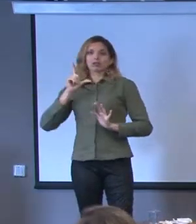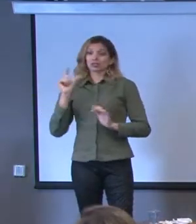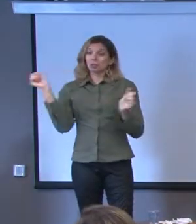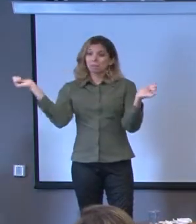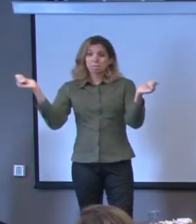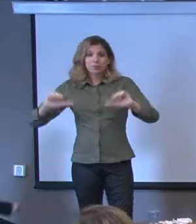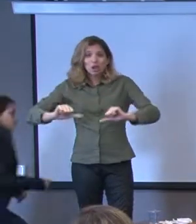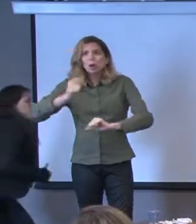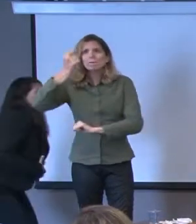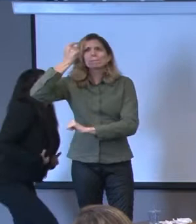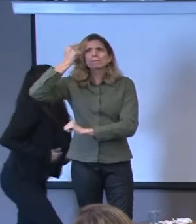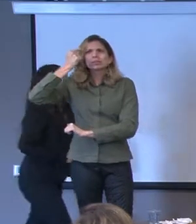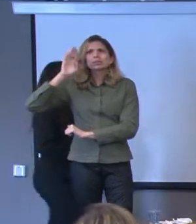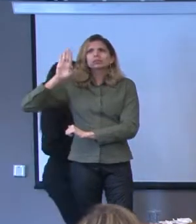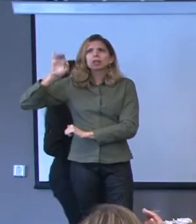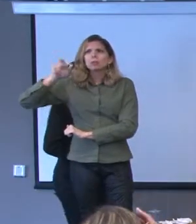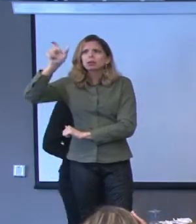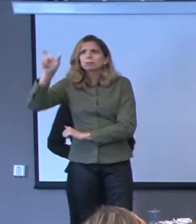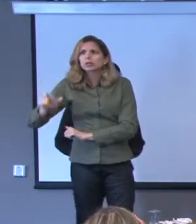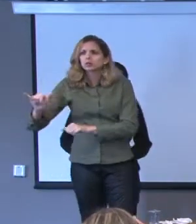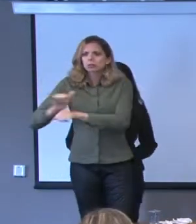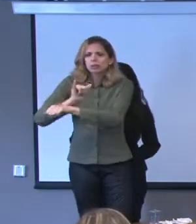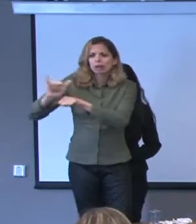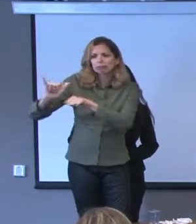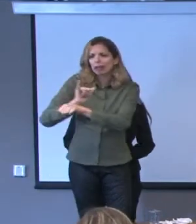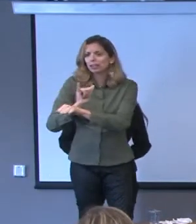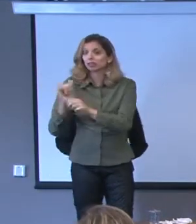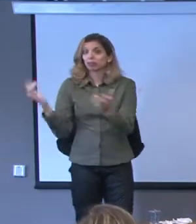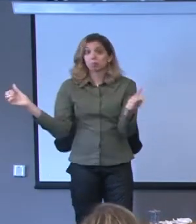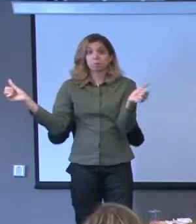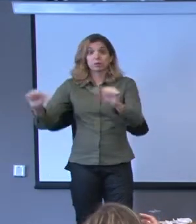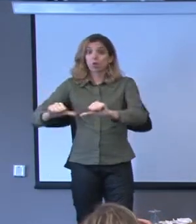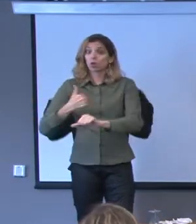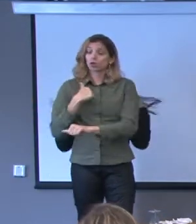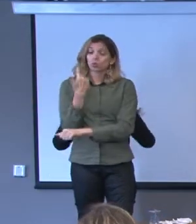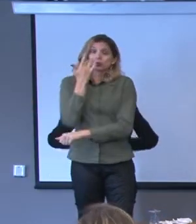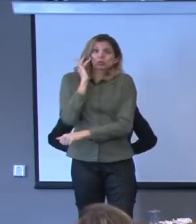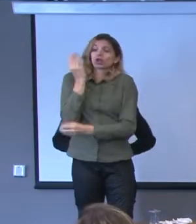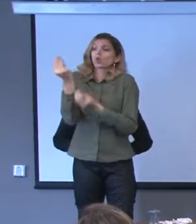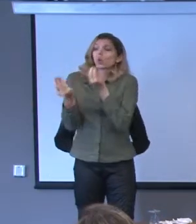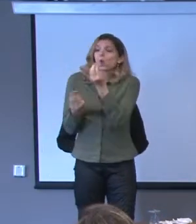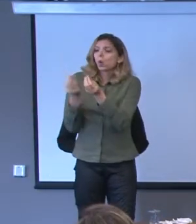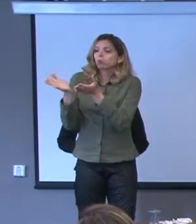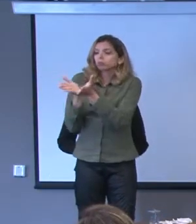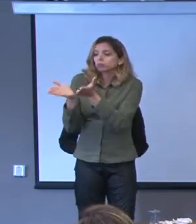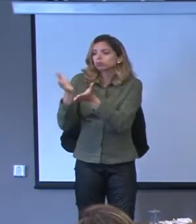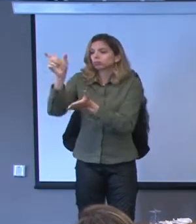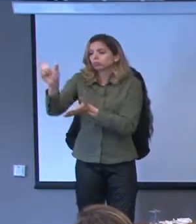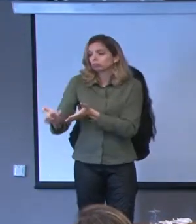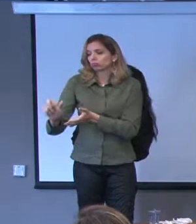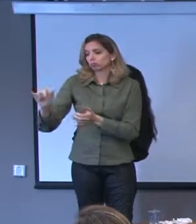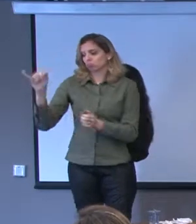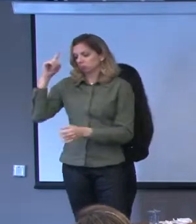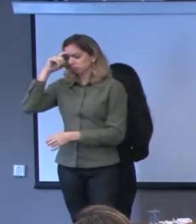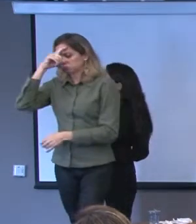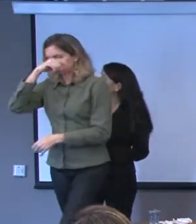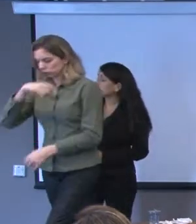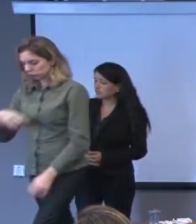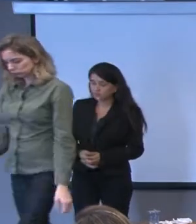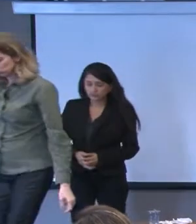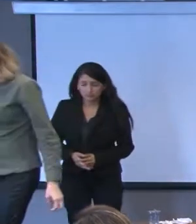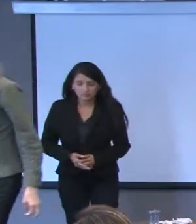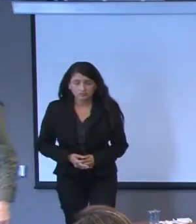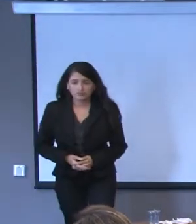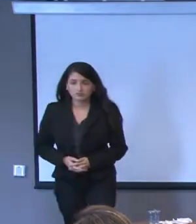para pensar numa pessoa que tem uma dificuldade e eu não sei como lidar com essa dificuldade.